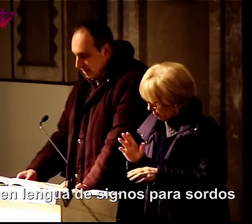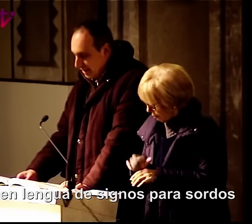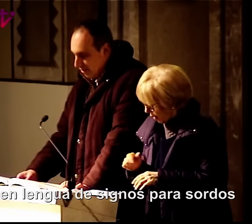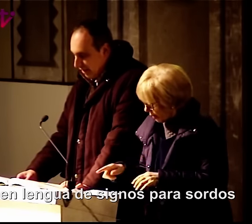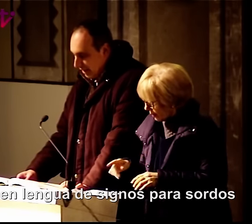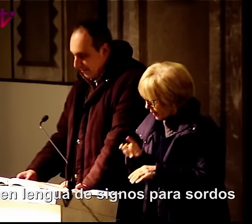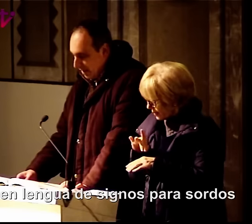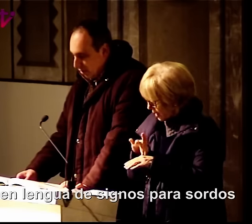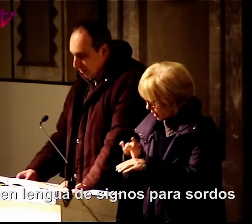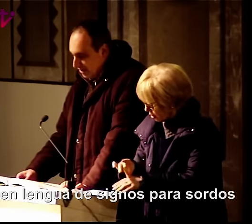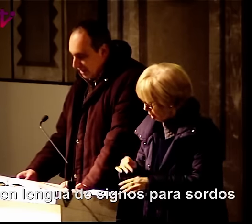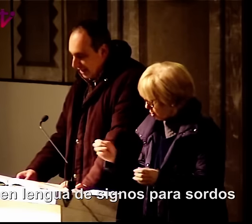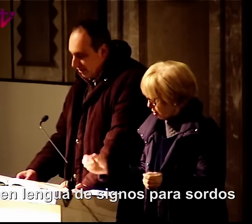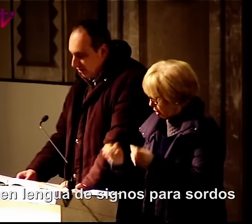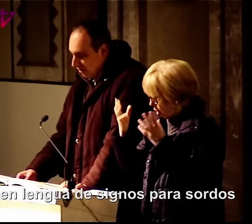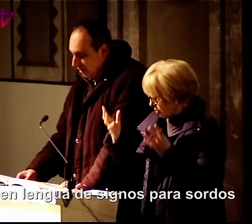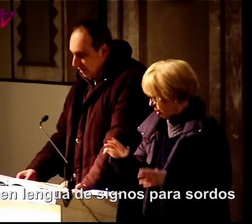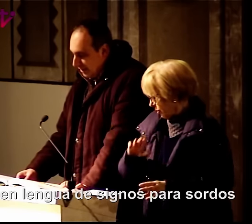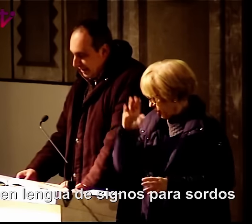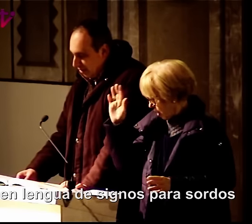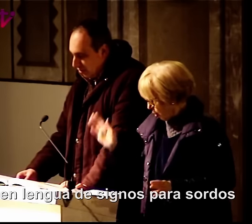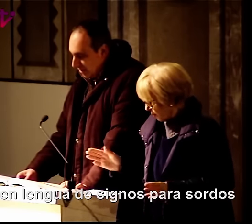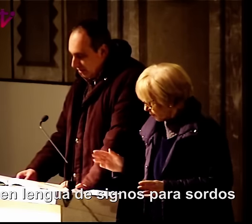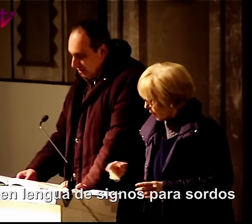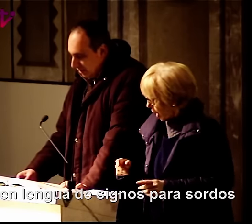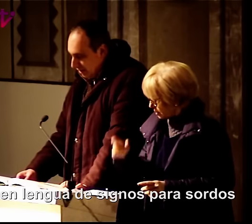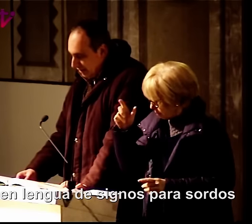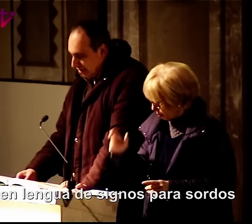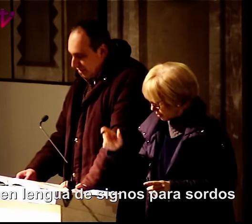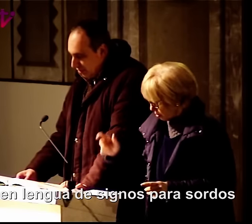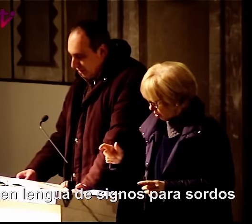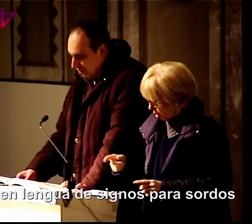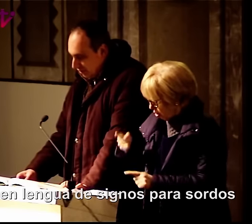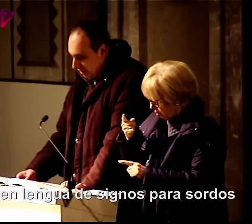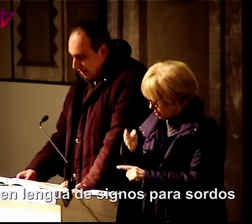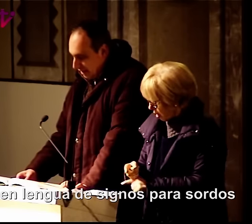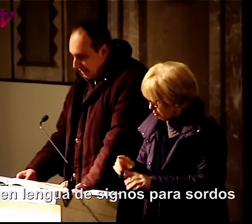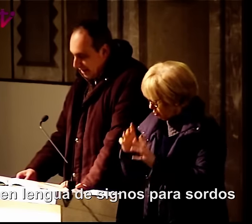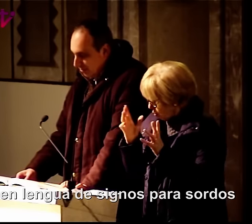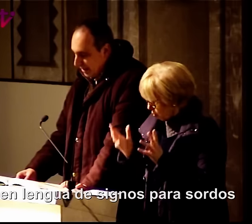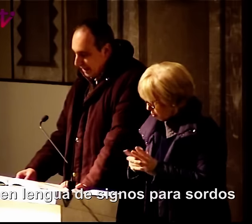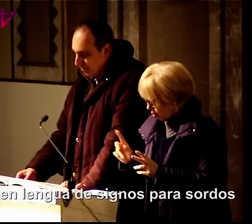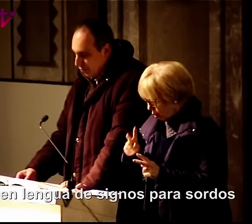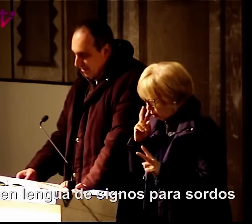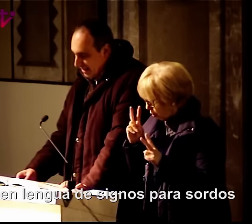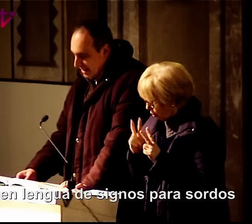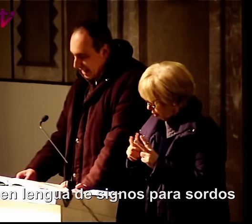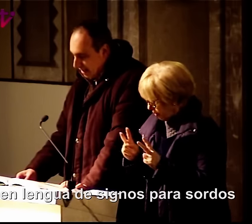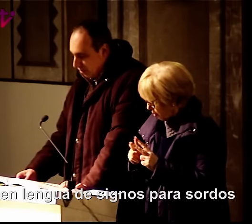Sino que, como está escrito, ni el ojo vio, ni el oído oyó, ni el hombre que puede pensar lo que